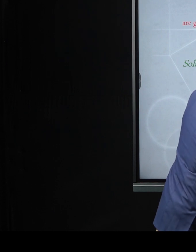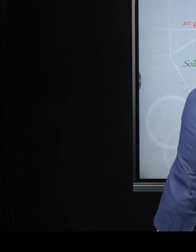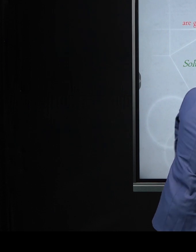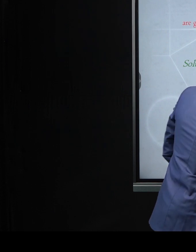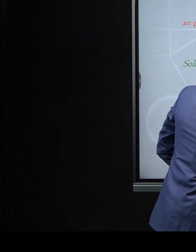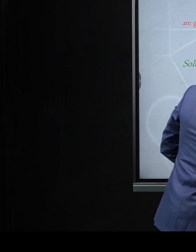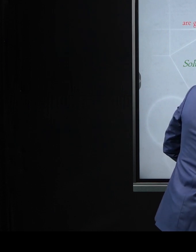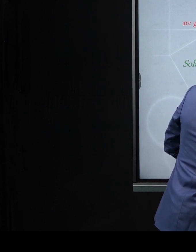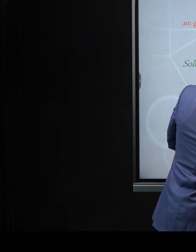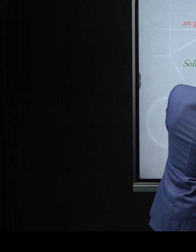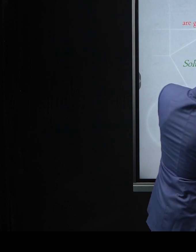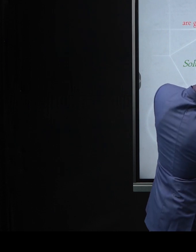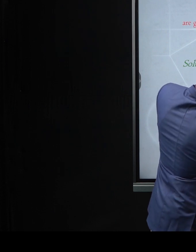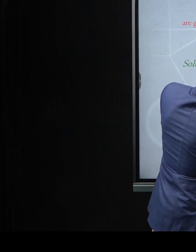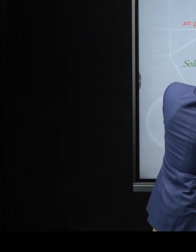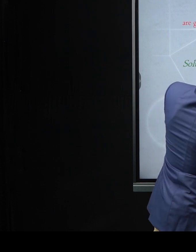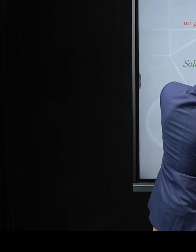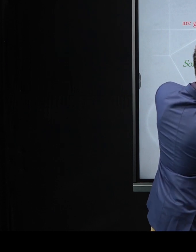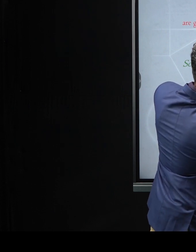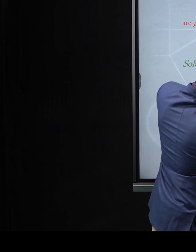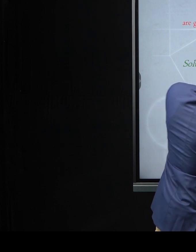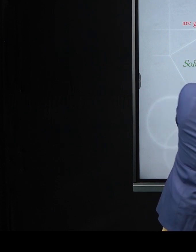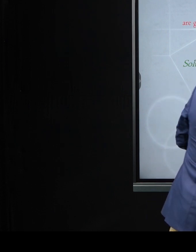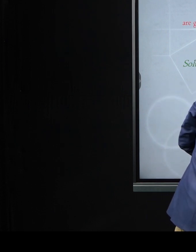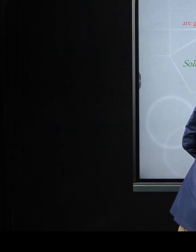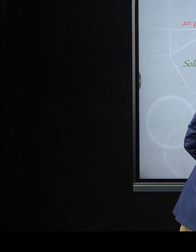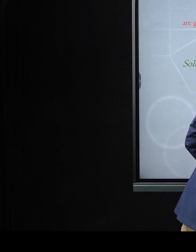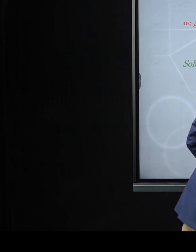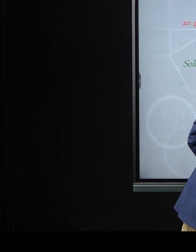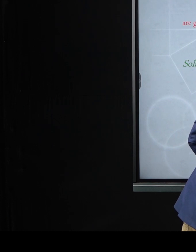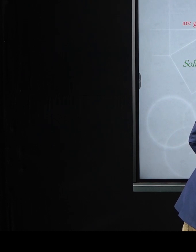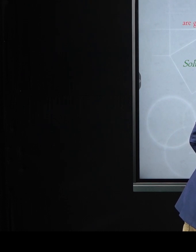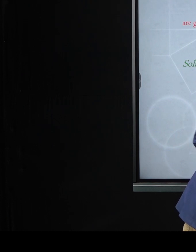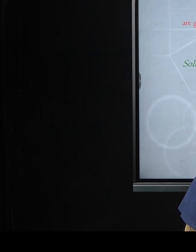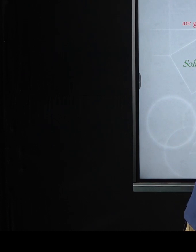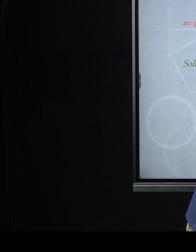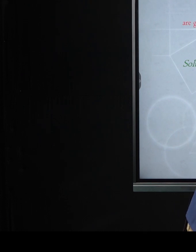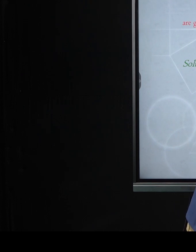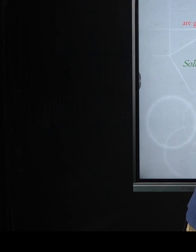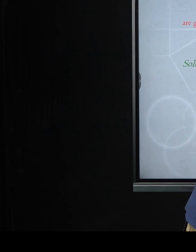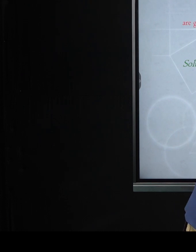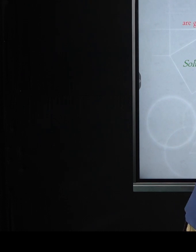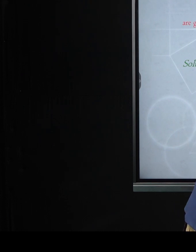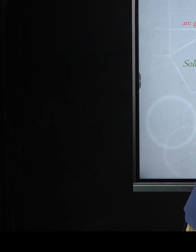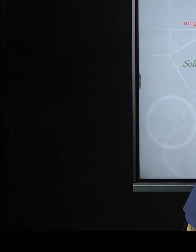టు 256 ఇంటూ 0.5 హోల్ స్క్వేర్ ఈజ్ ఈక్వల్ టు 64.